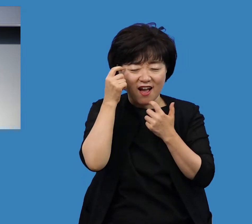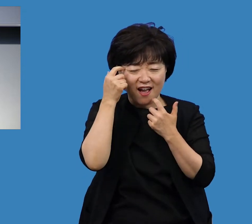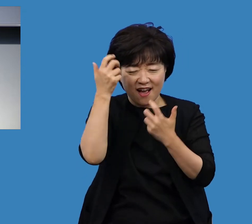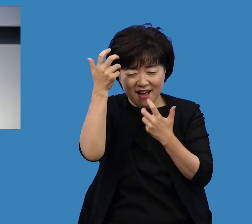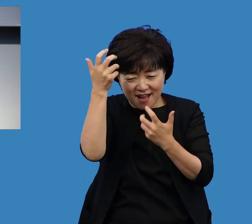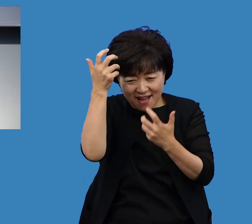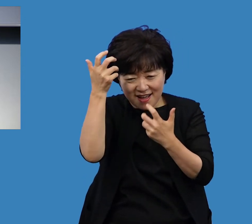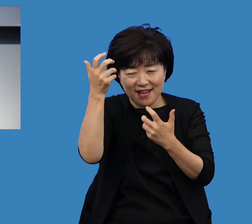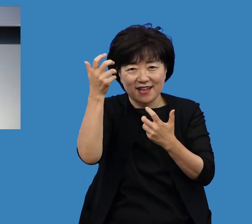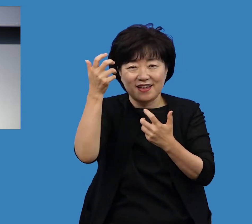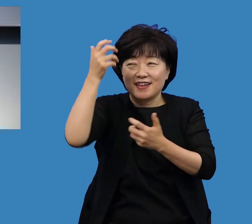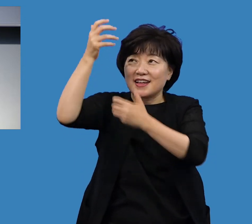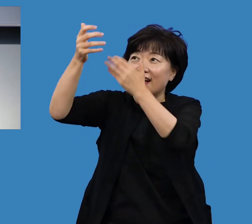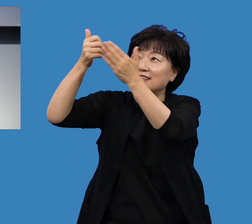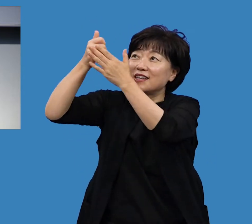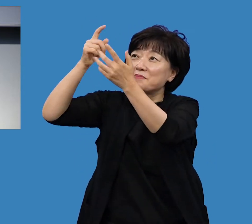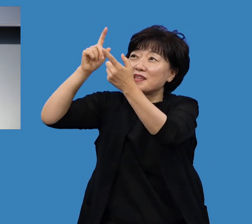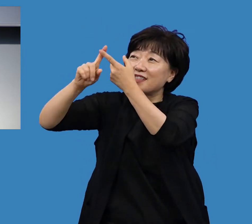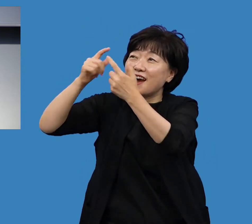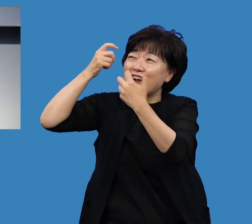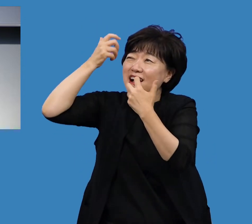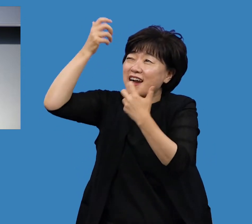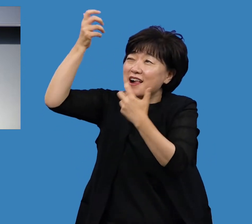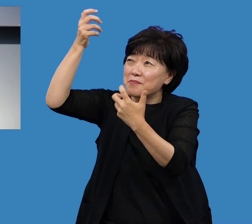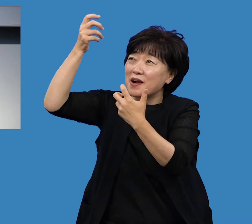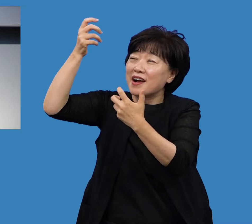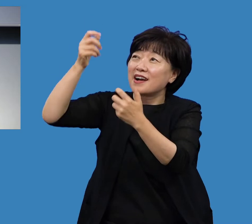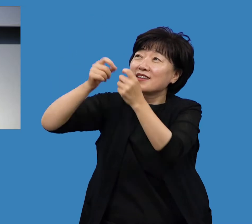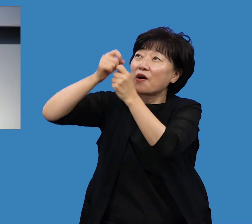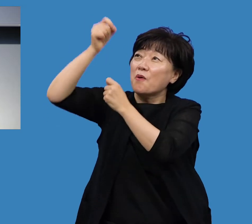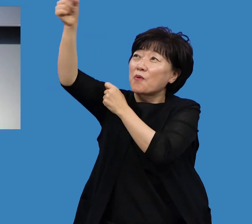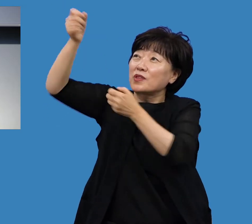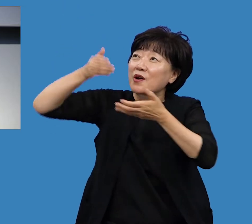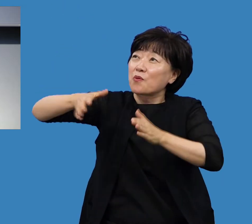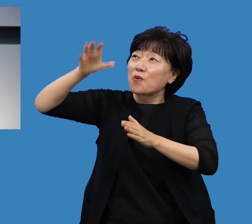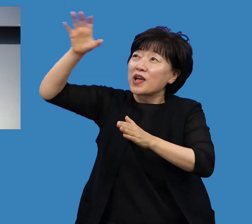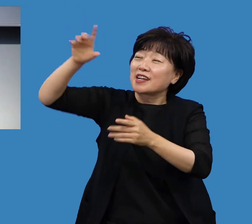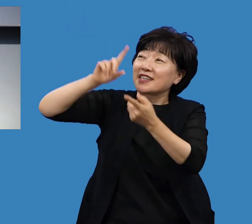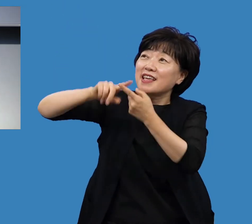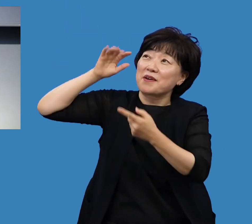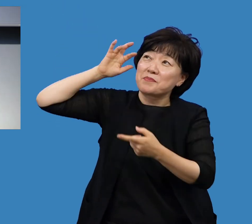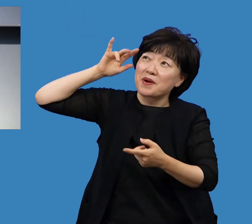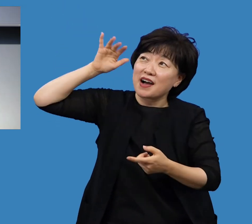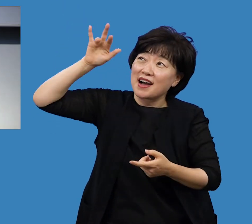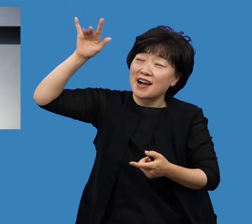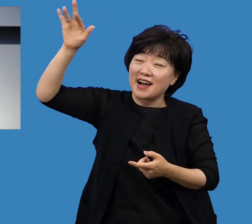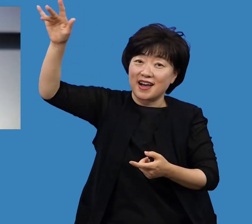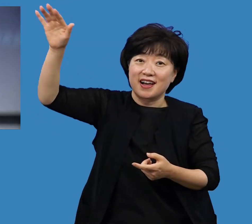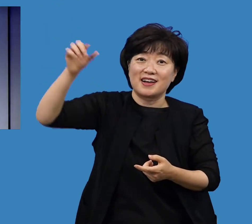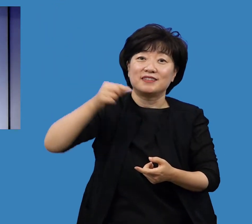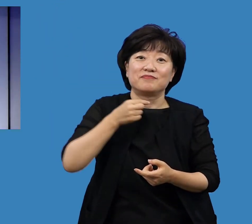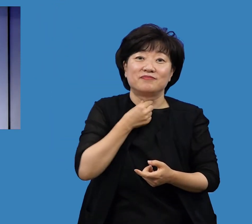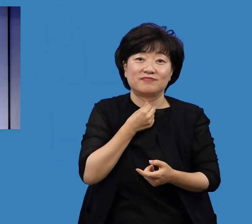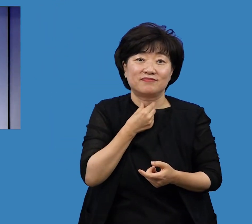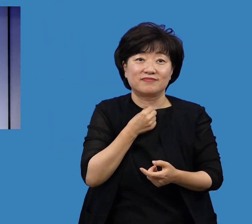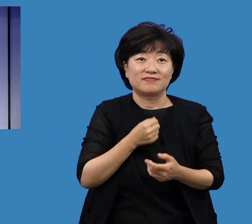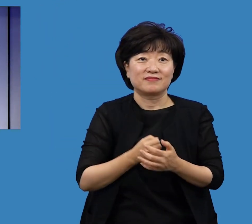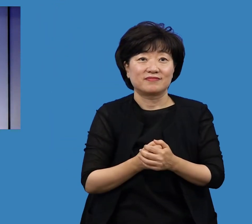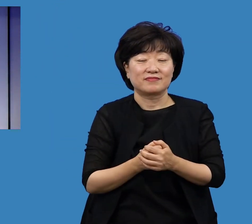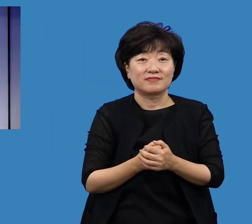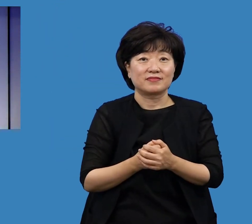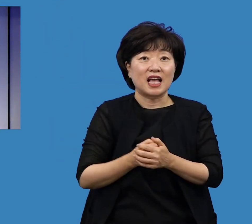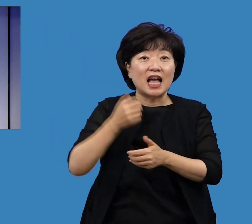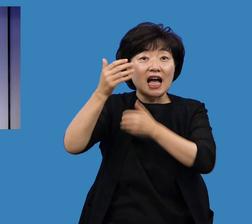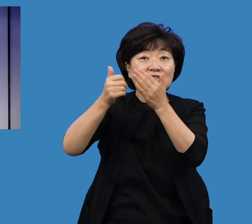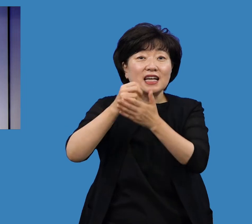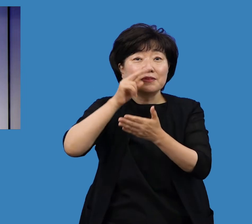하나님을 향한 갈망, 영원한 본향을 향한 갈망이 일어납니다. 그래서 성경에 보면 이렇게 얘기합니다. 자, 시작. 하나님이여,